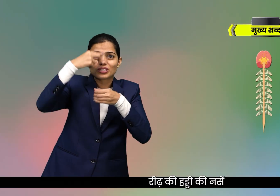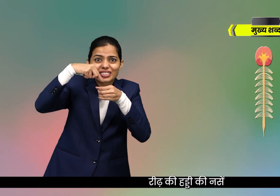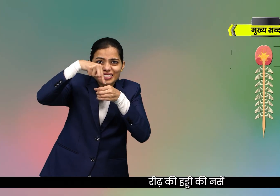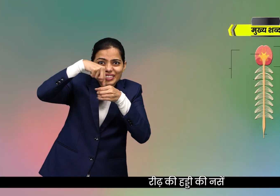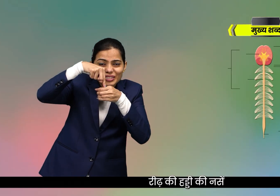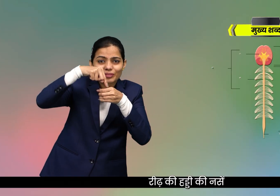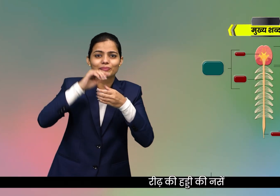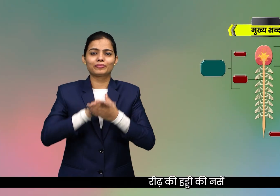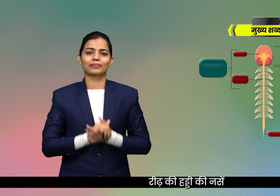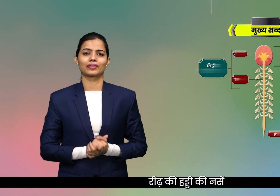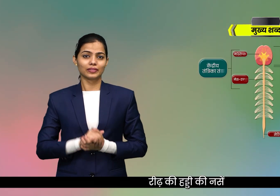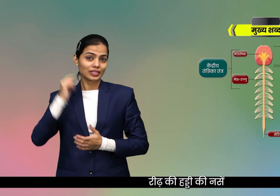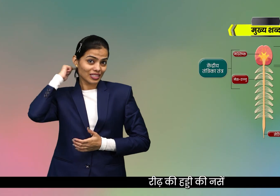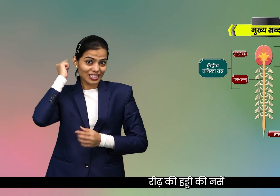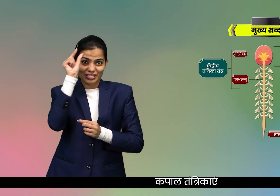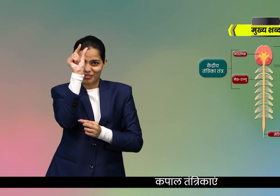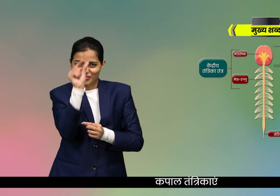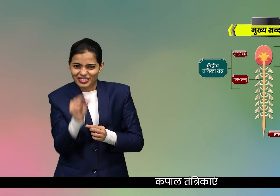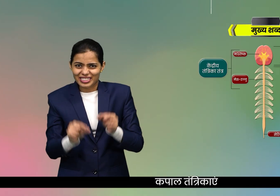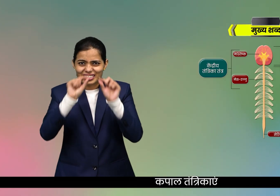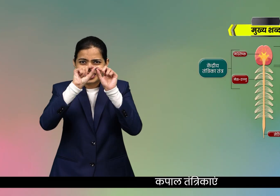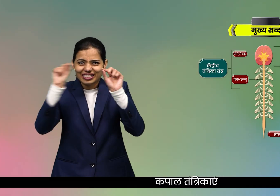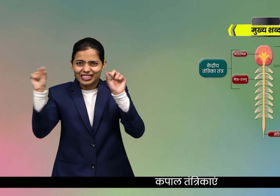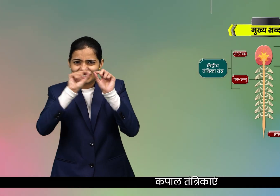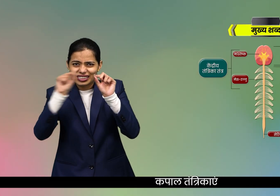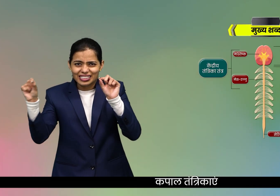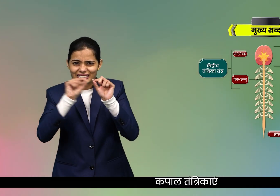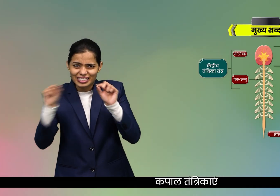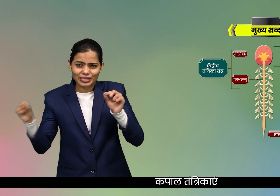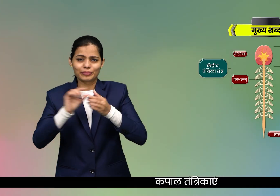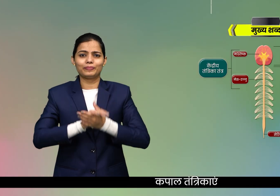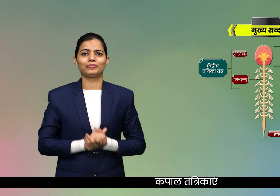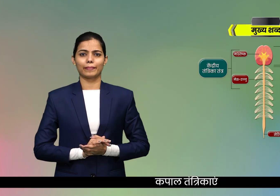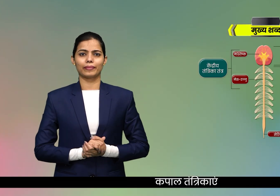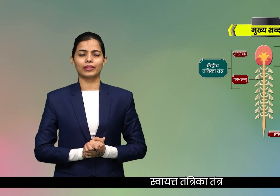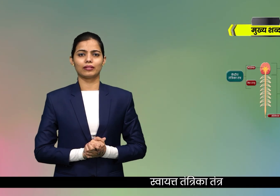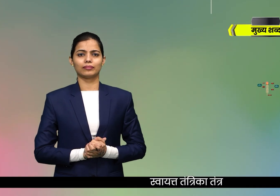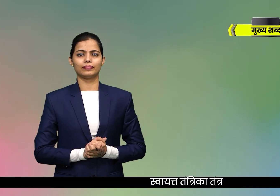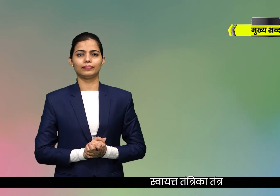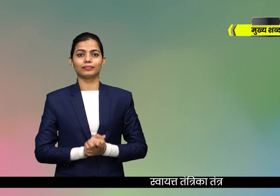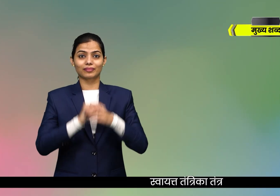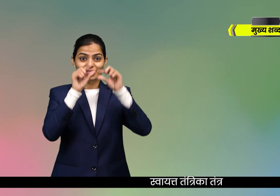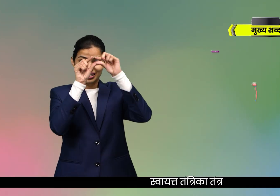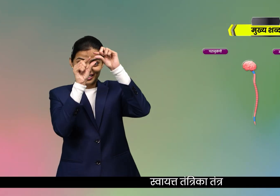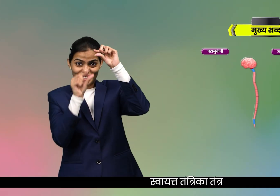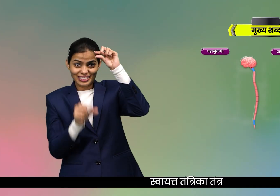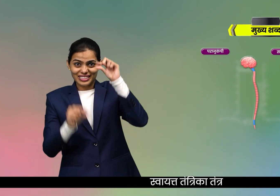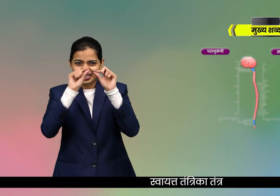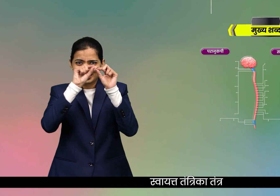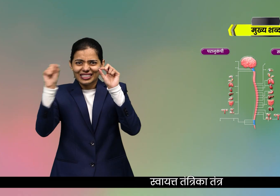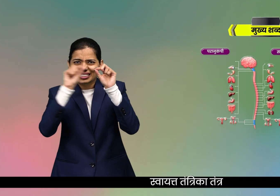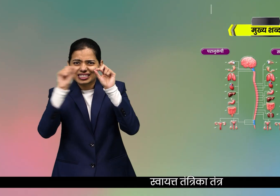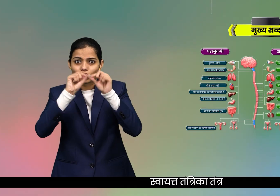रीढ़ की हड्डी की नसें, कपाल तंत्रिकाएं, स्वायत्त